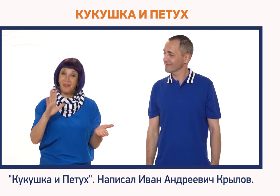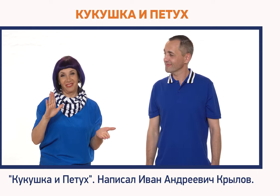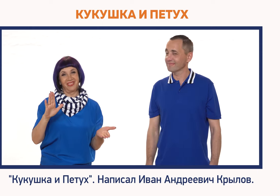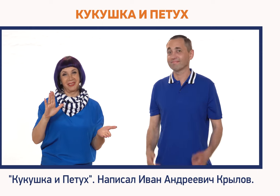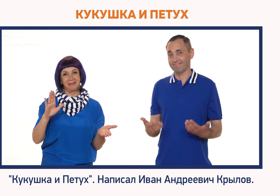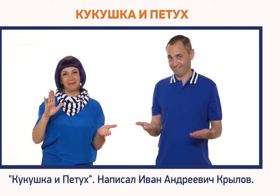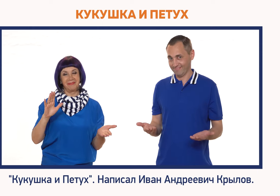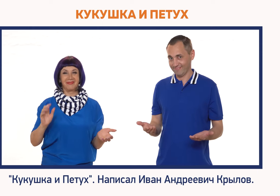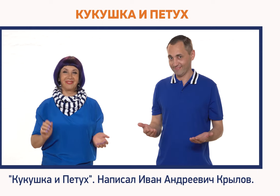Крылов.